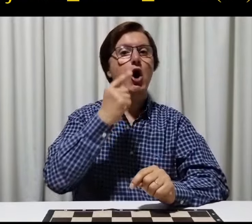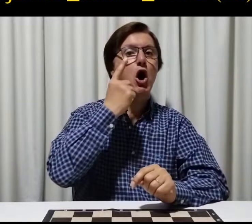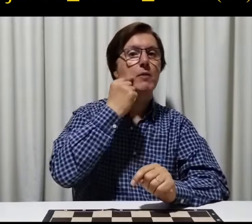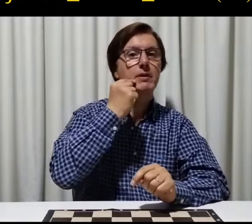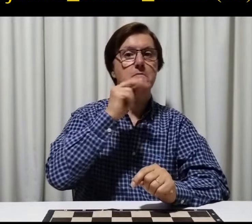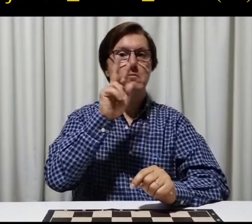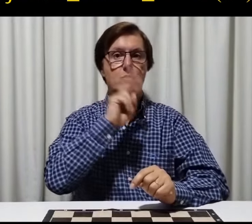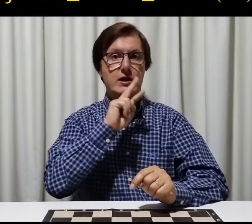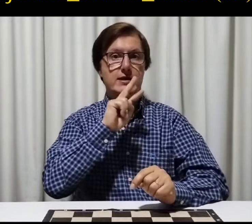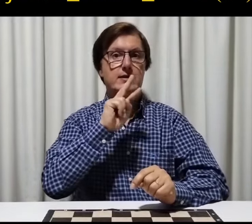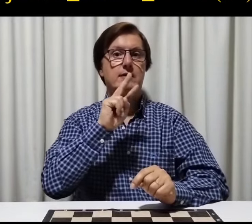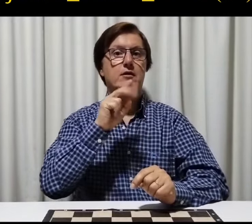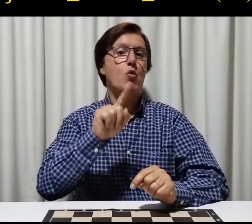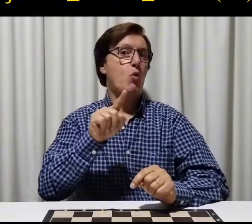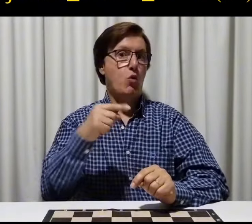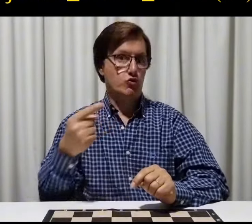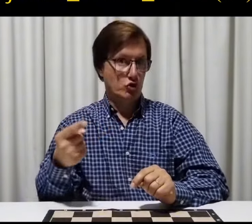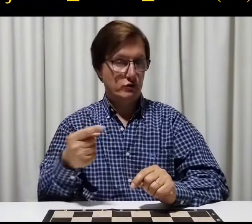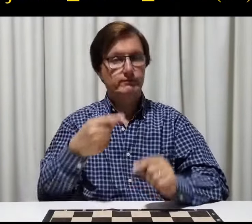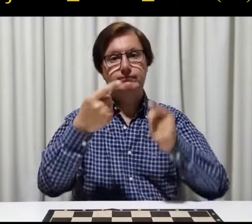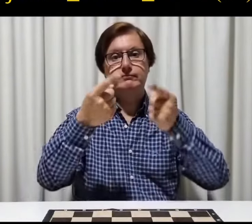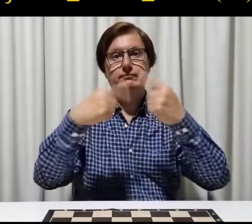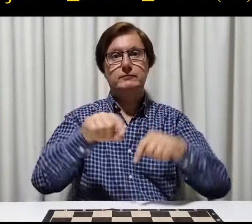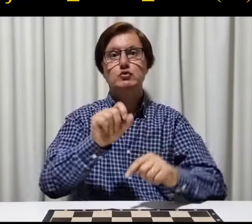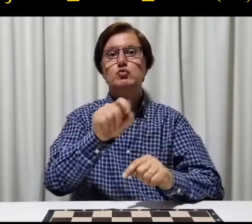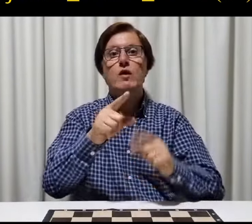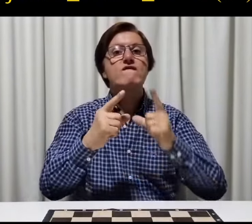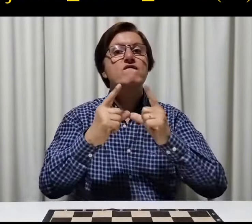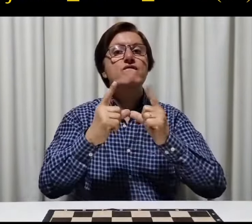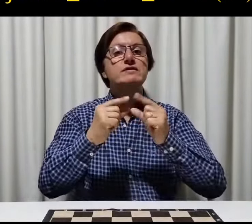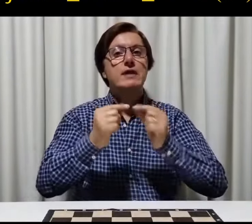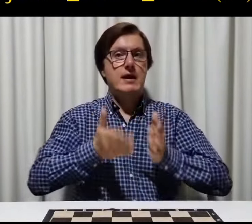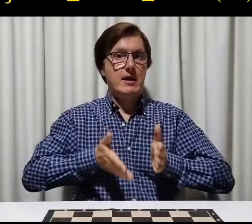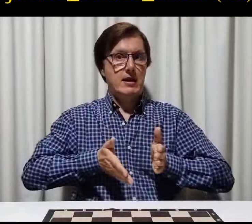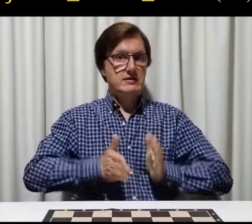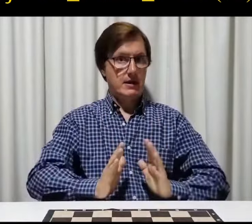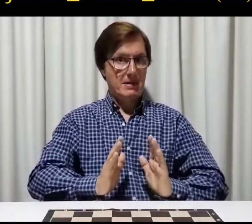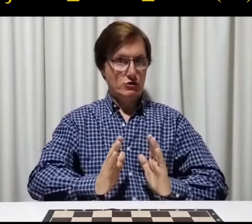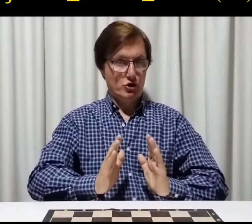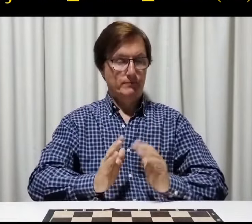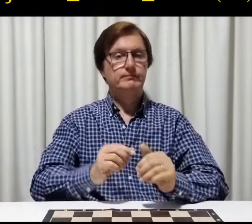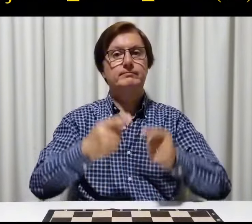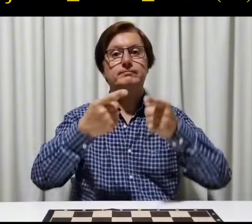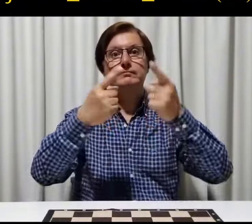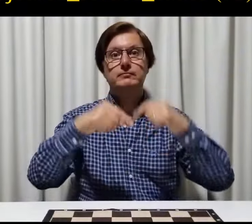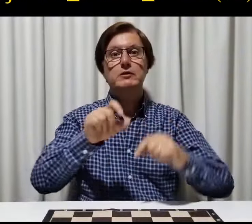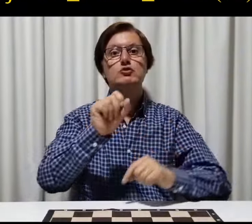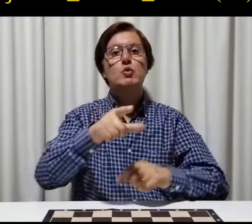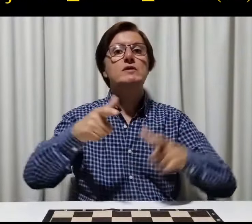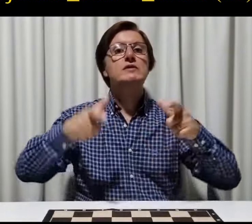alguno de los ems hombre mujer u otro más abajo su fecha de nacimiento luego también su ciudad